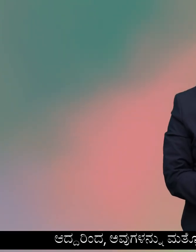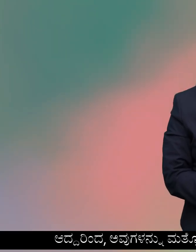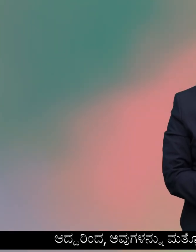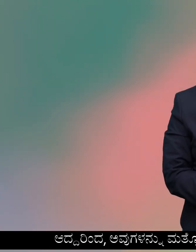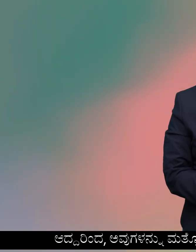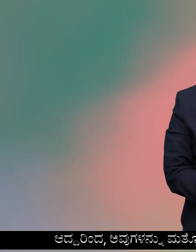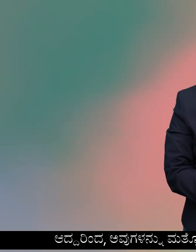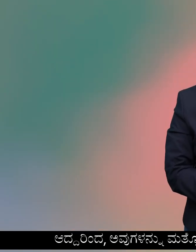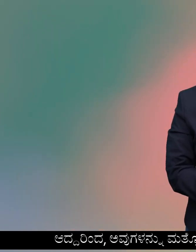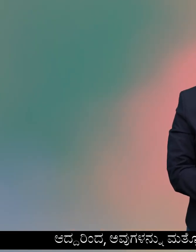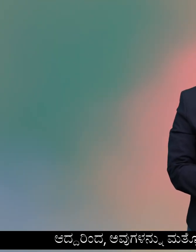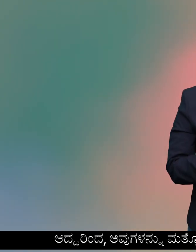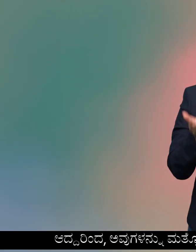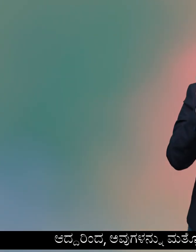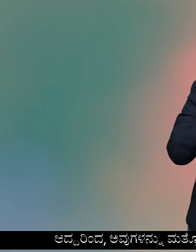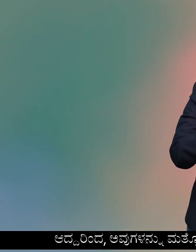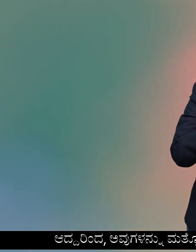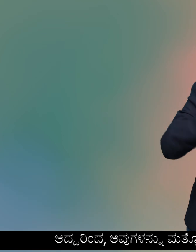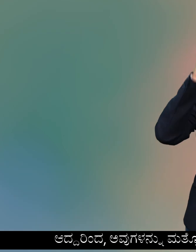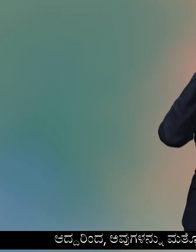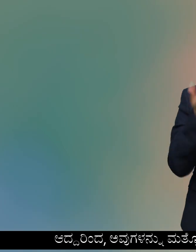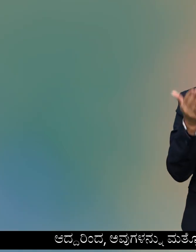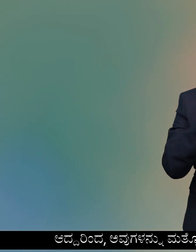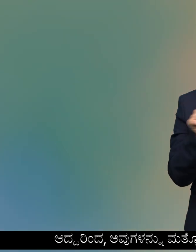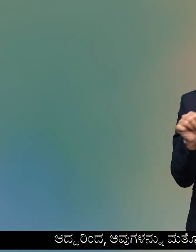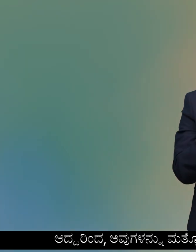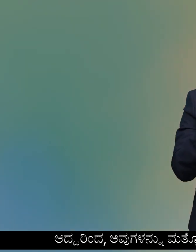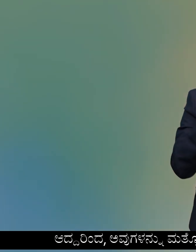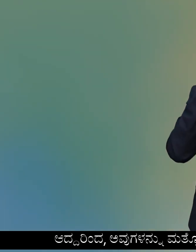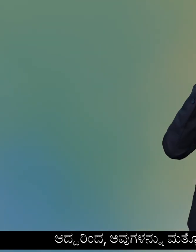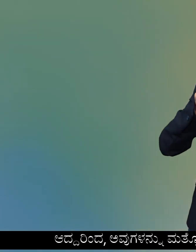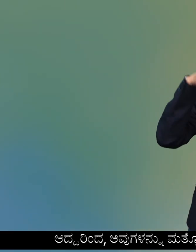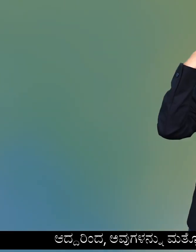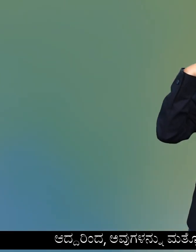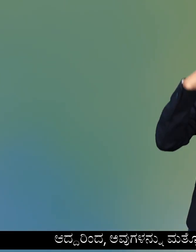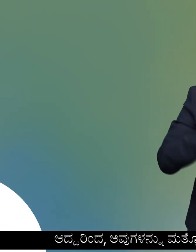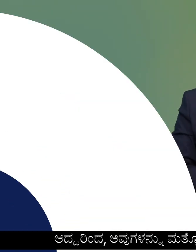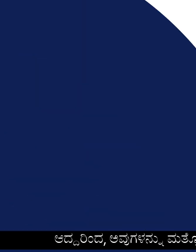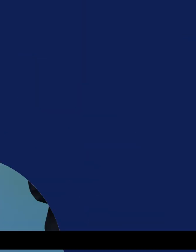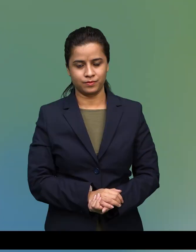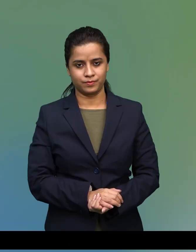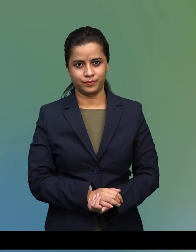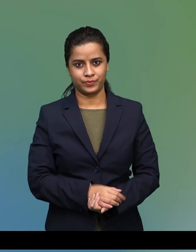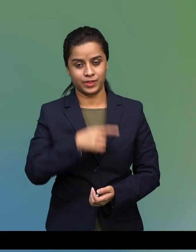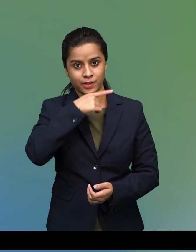ಆದ್ದರಿಂದ ಅವುಗಳನ್ನು ಮತ್ತೊಮ್ಮೆ ರಿಫೈಲ್ ಮಾಡುವ ಆ ವಿಡಿಯೋಗಳನ್ನು ವೀಕ್ಷಿಸಿ. ರಕ್ತನಾಳಗಳು.